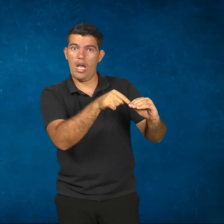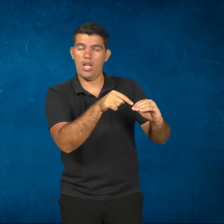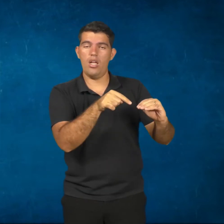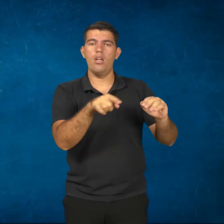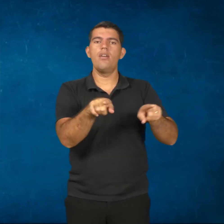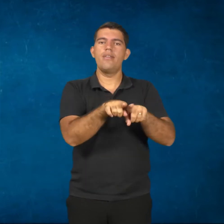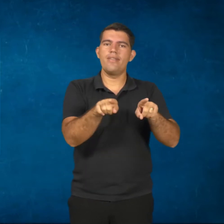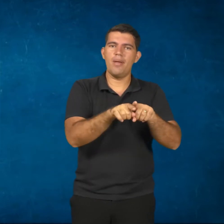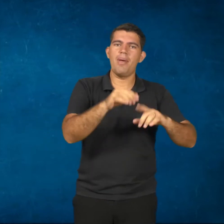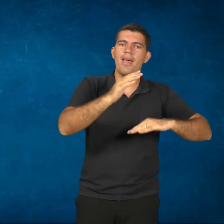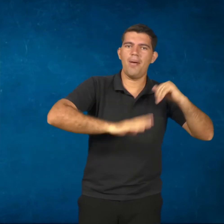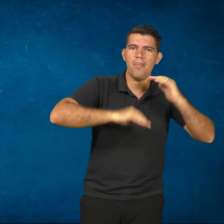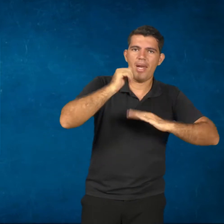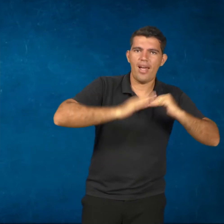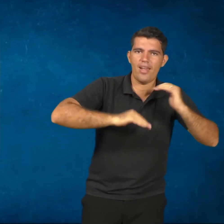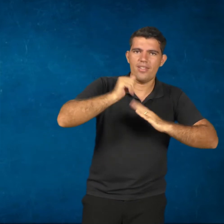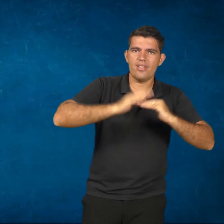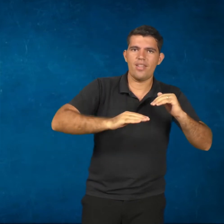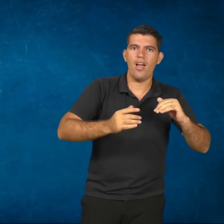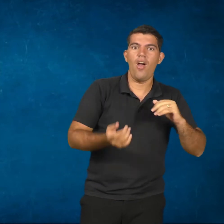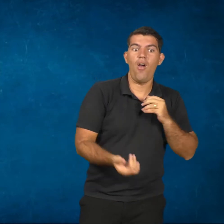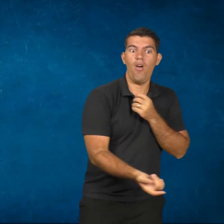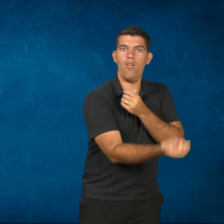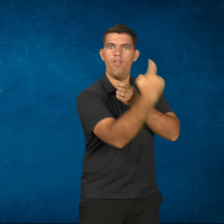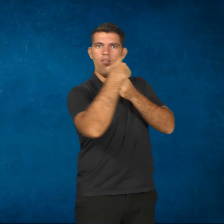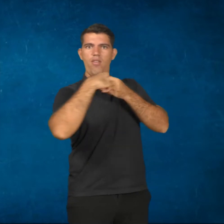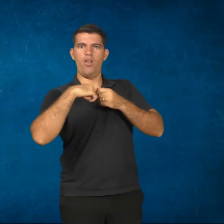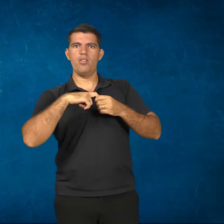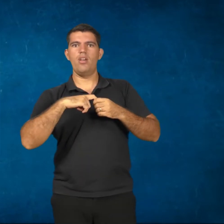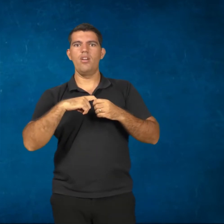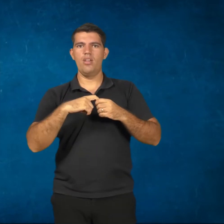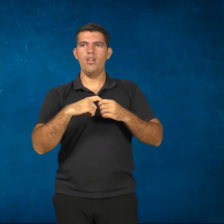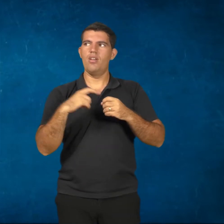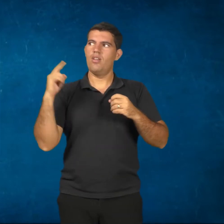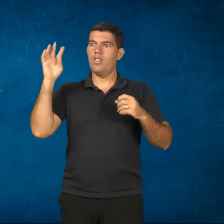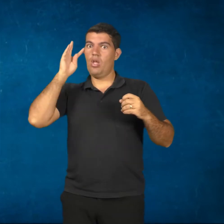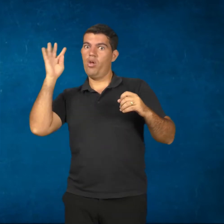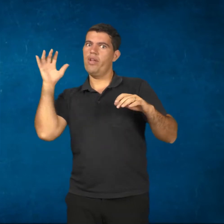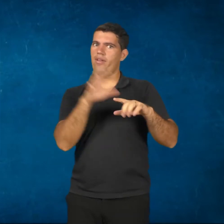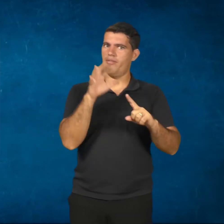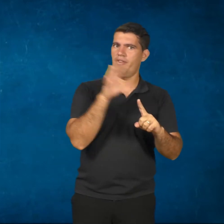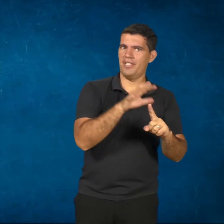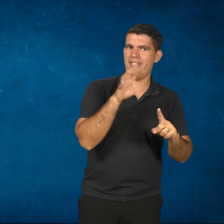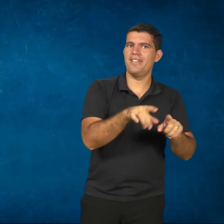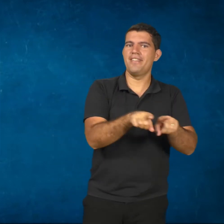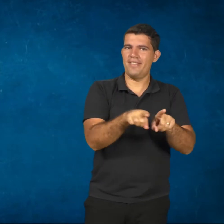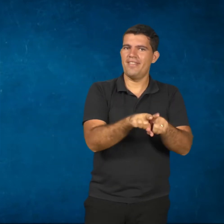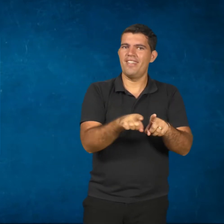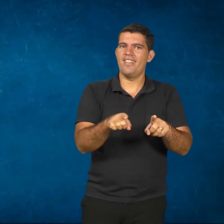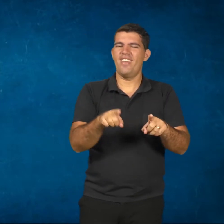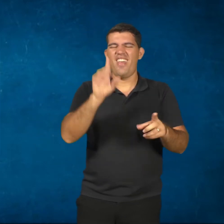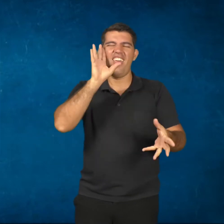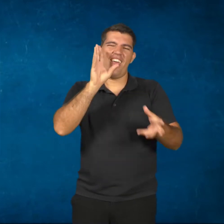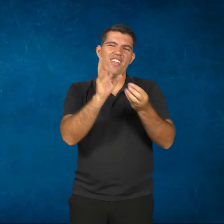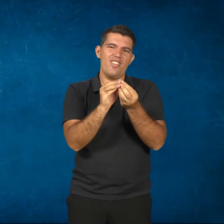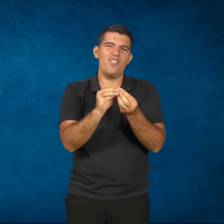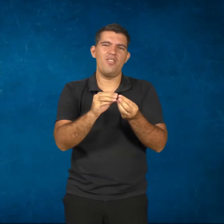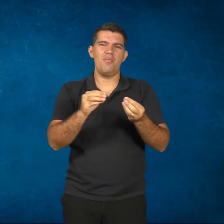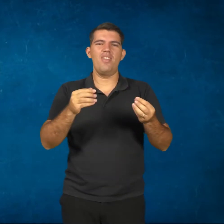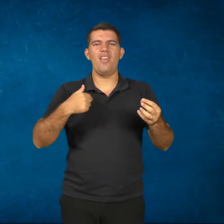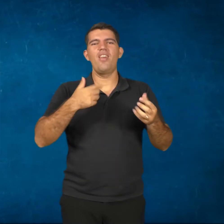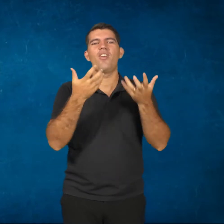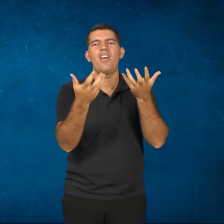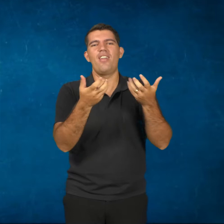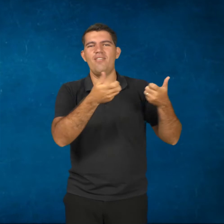seja, na volta, no regresso, influenciada por essa teorização. Eu acho que isso resumiria um pouco daquilo que